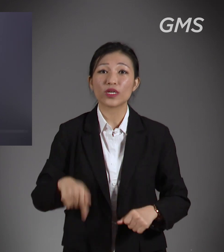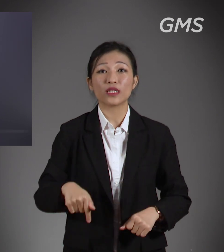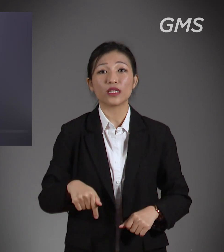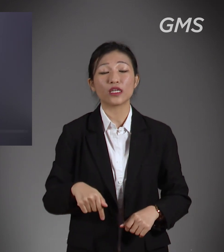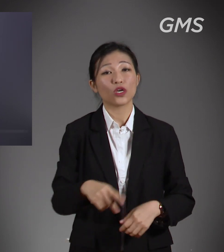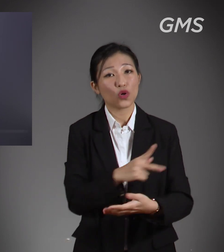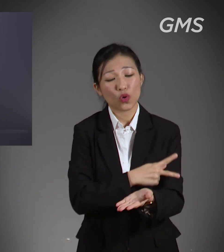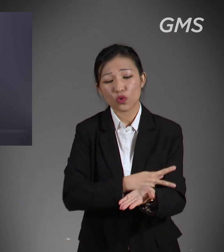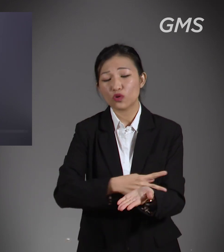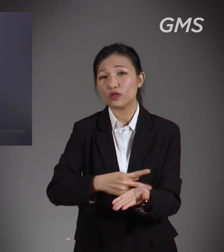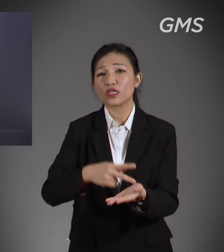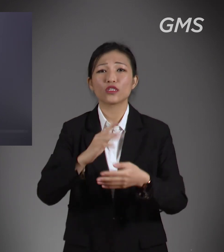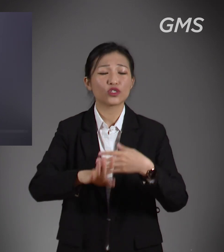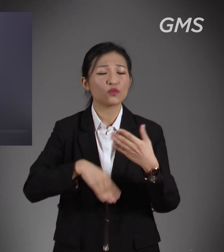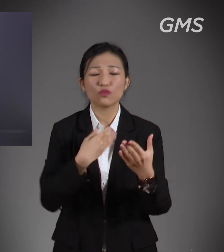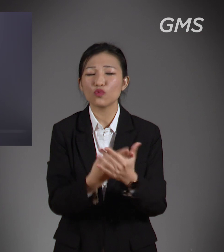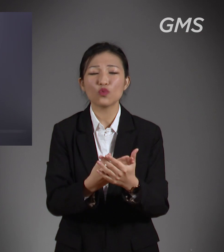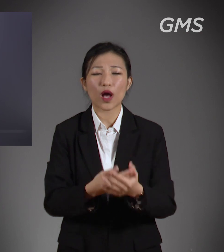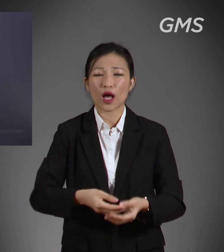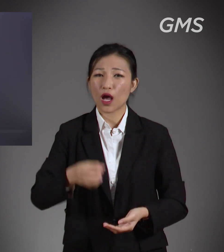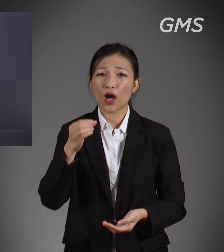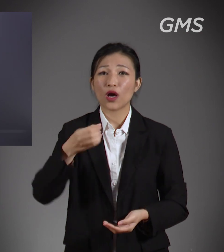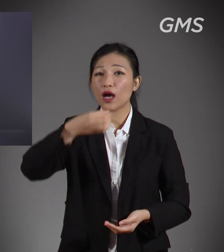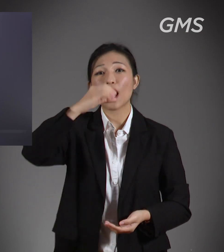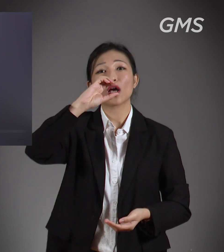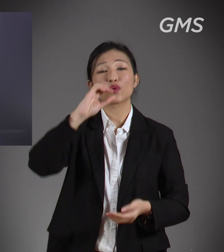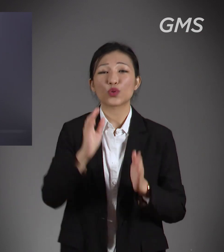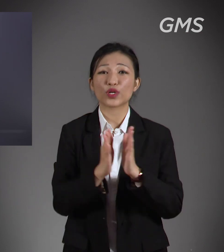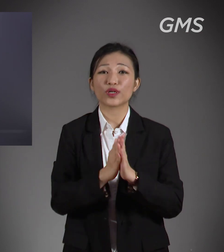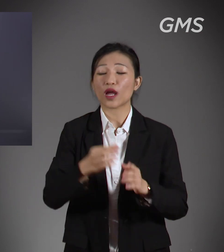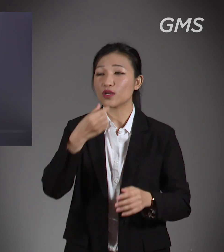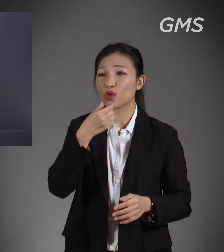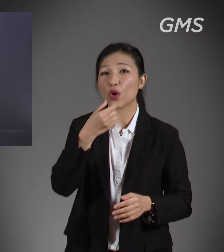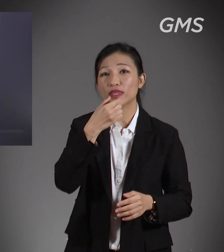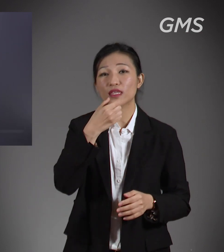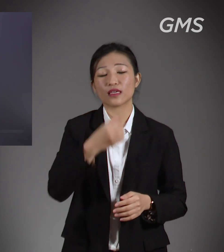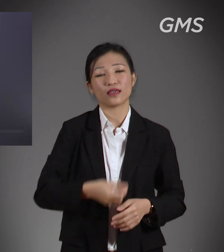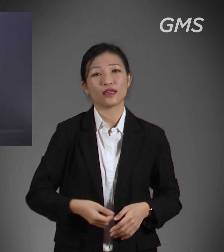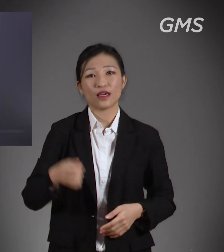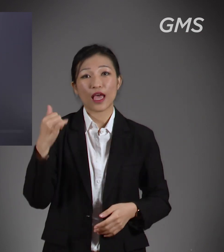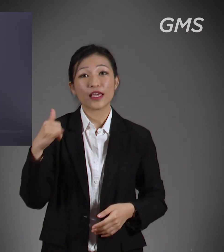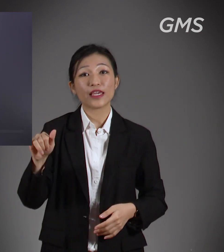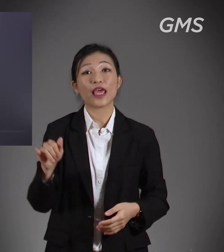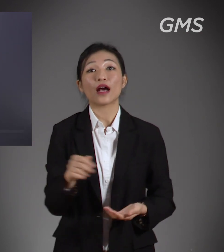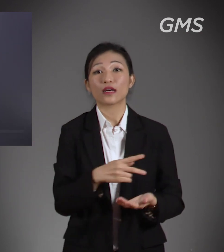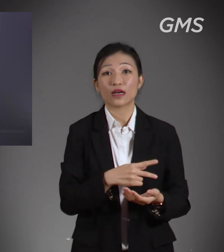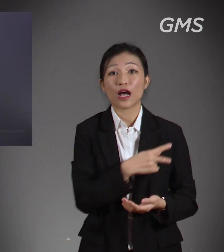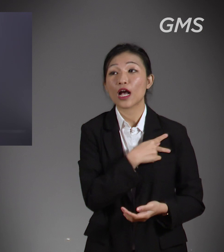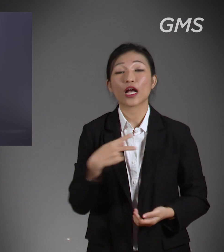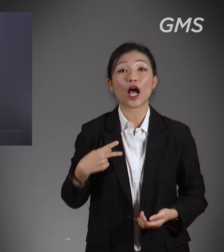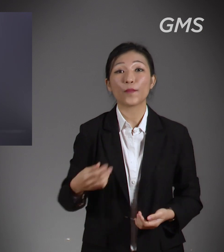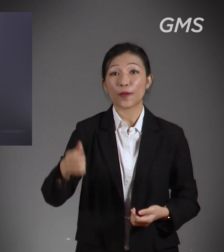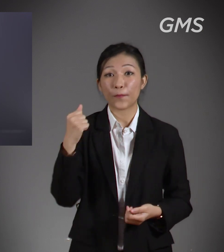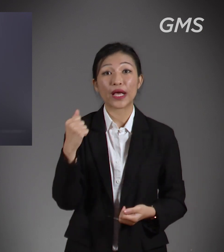Kuduskan juga unsur-unsur perjamuan yang sudah ada di tangan masing-masing Tuhan.